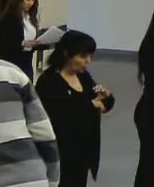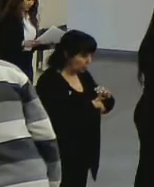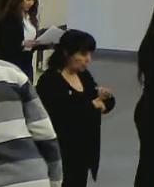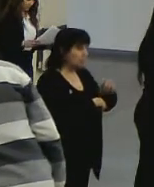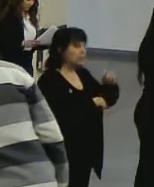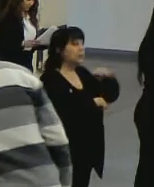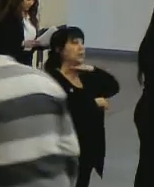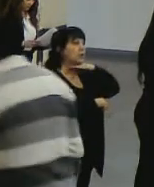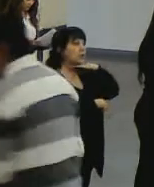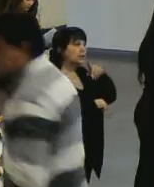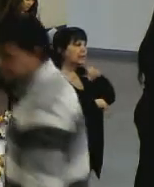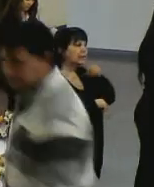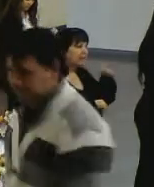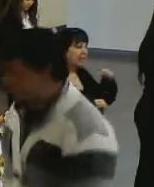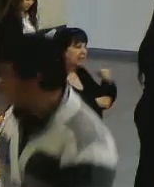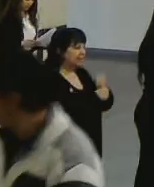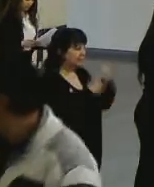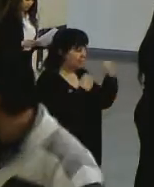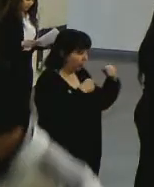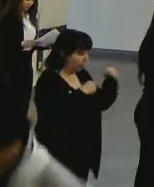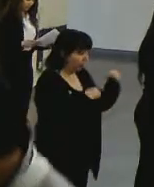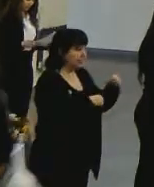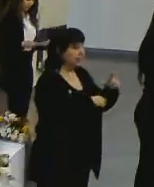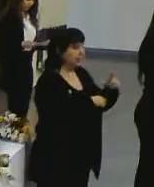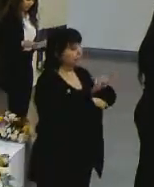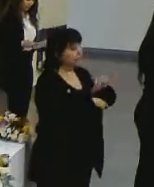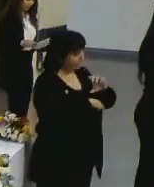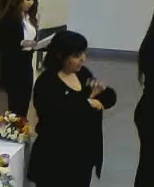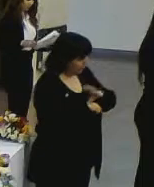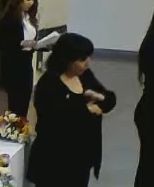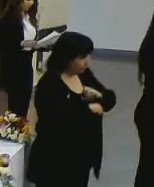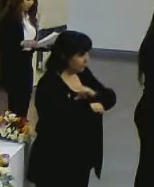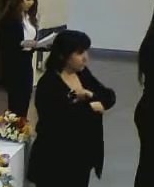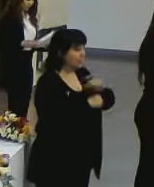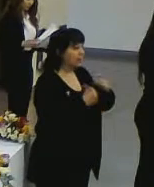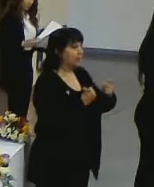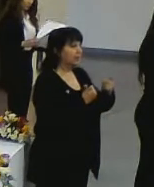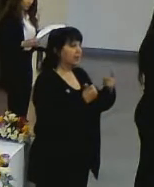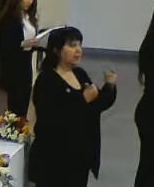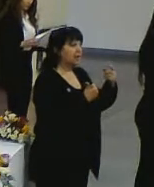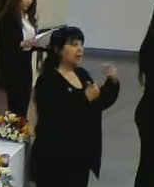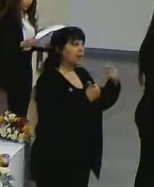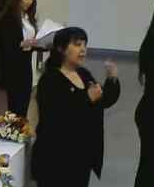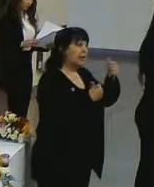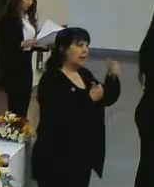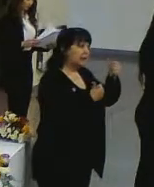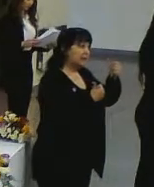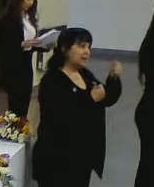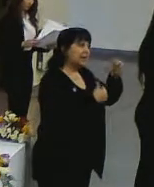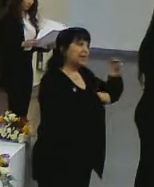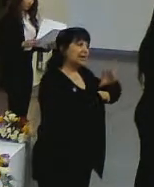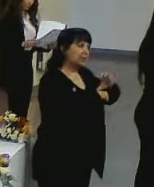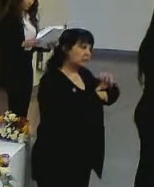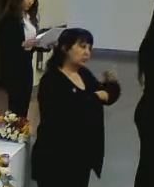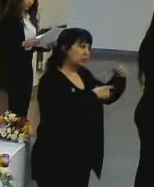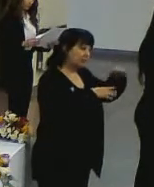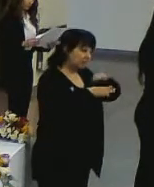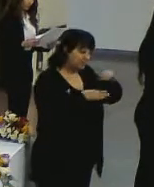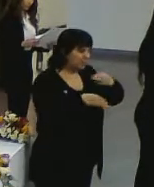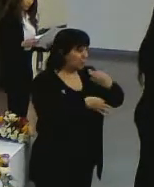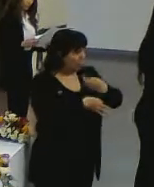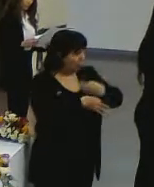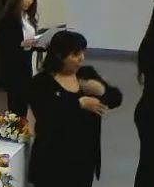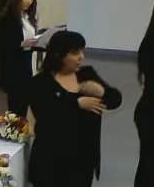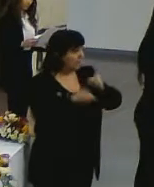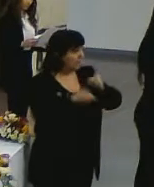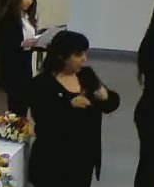Pediatría. Pediatra del equipo de orientación escolar de la Escuela Carmen Vera Arenas, en Cuyo. Se